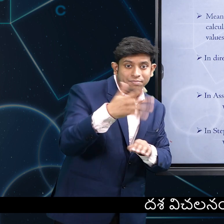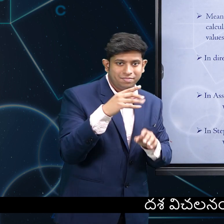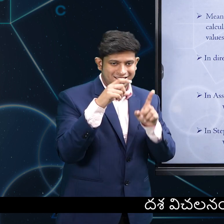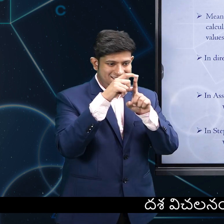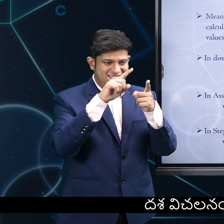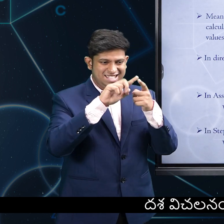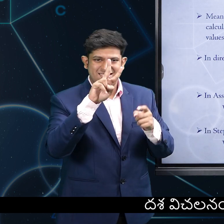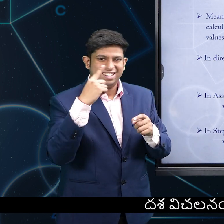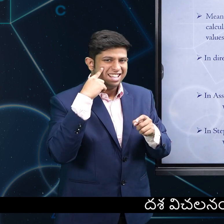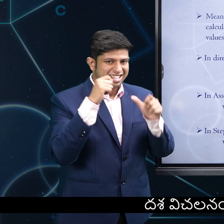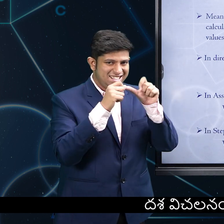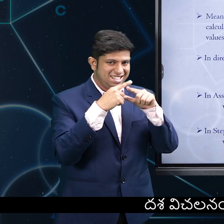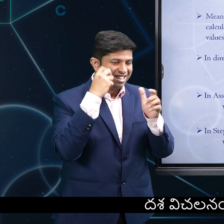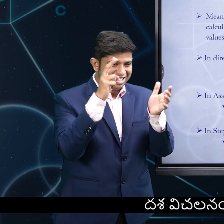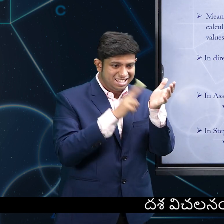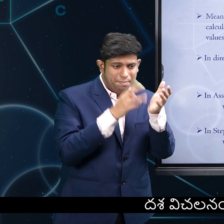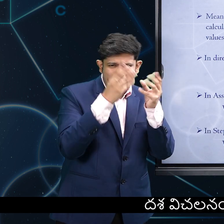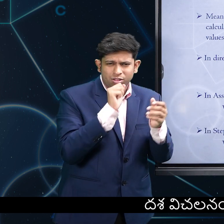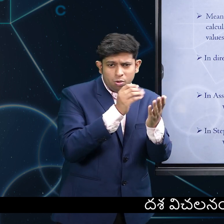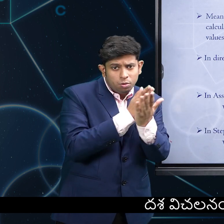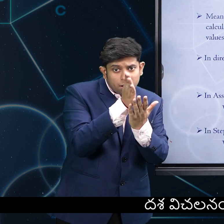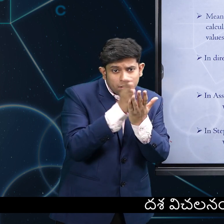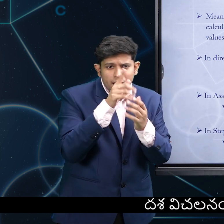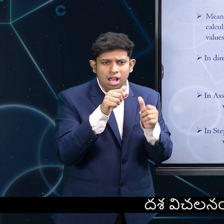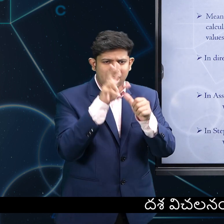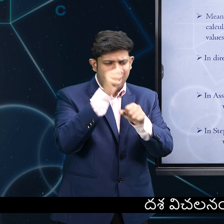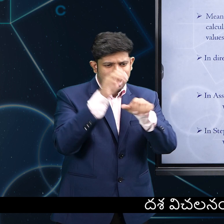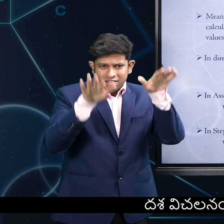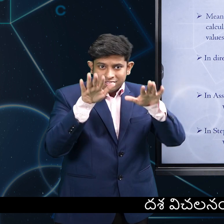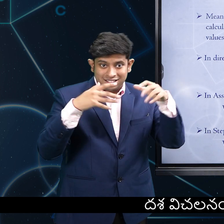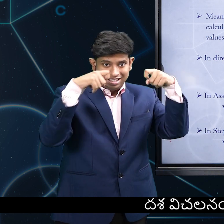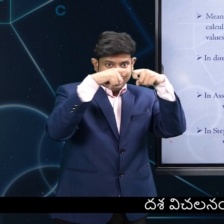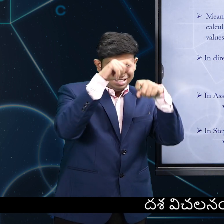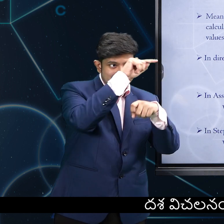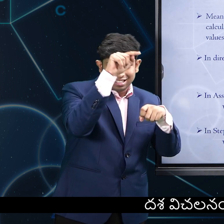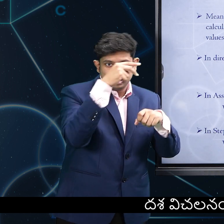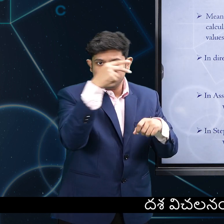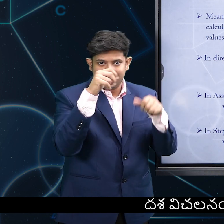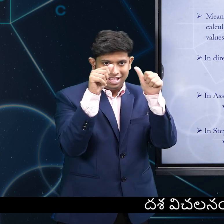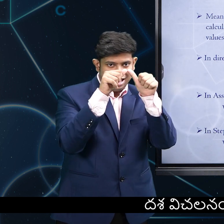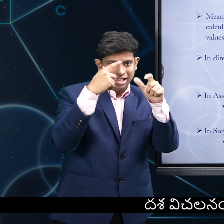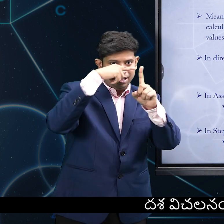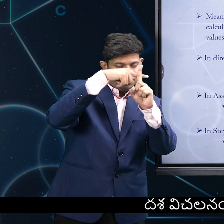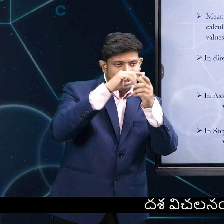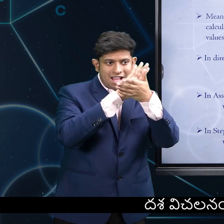దశ విచలనం పద్ధతిలో సగటు x a h u. ఇక్కడ